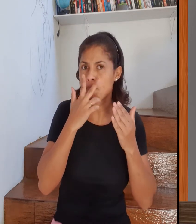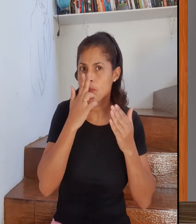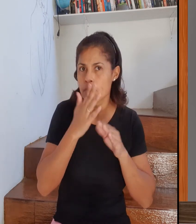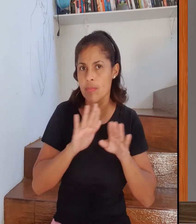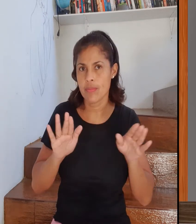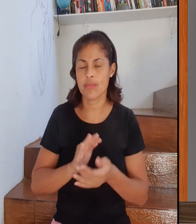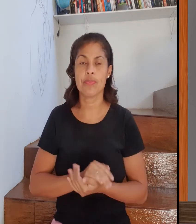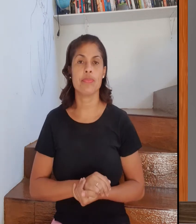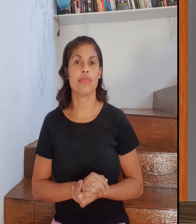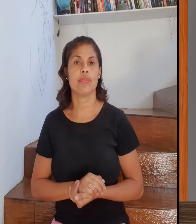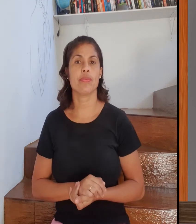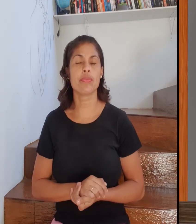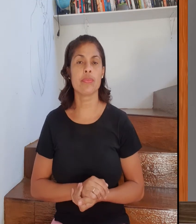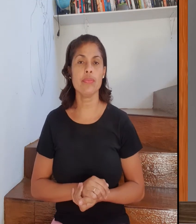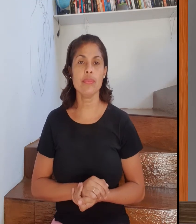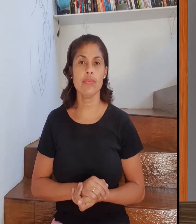ver.